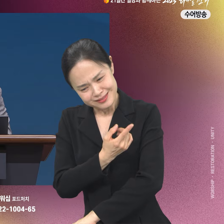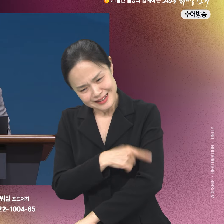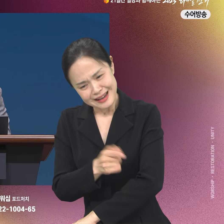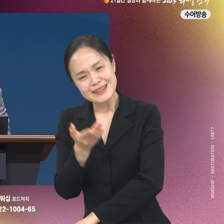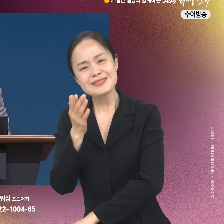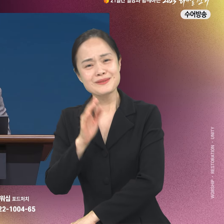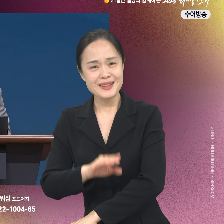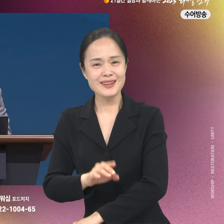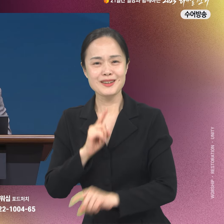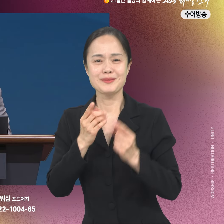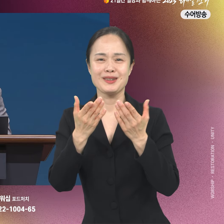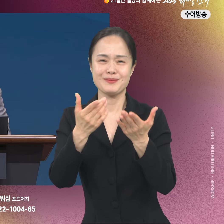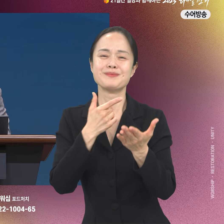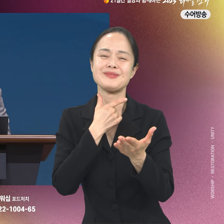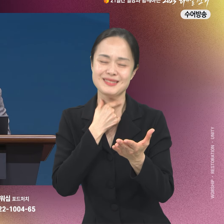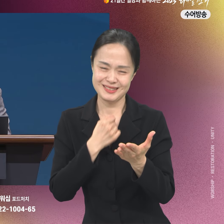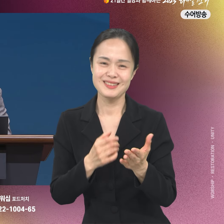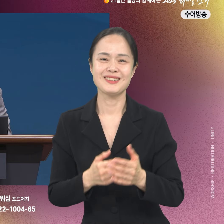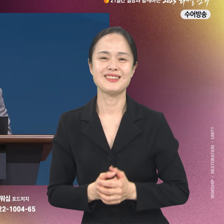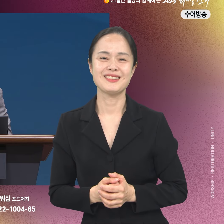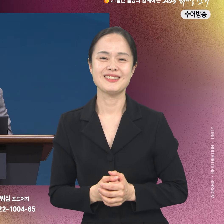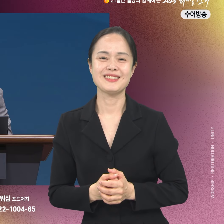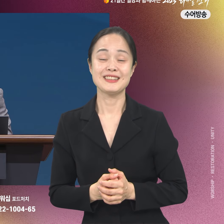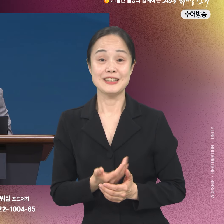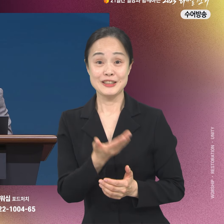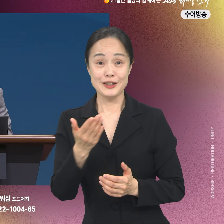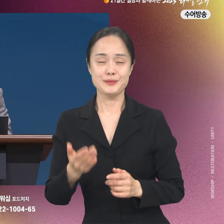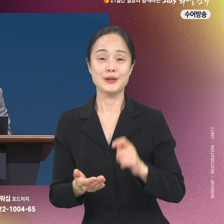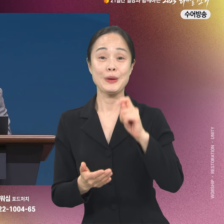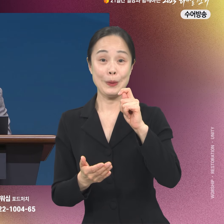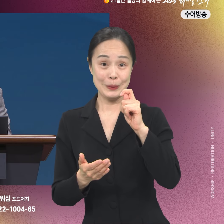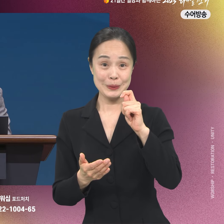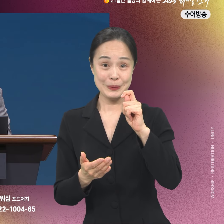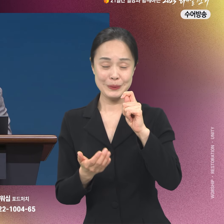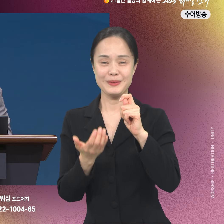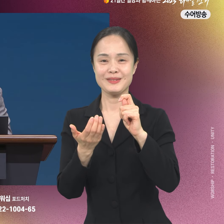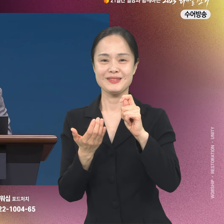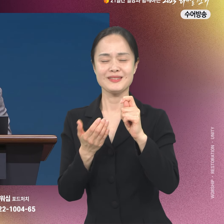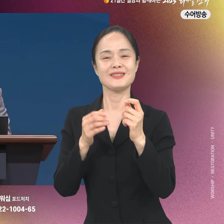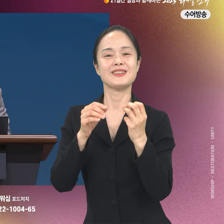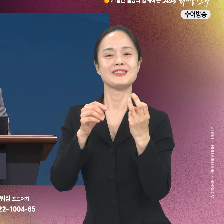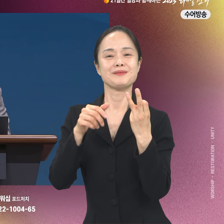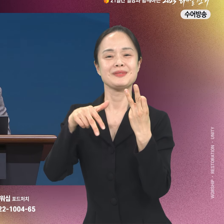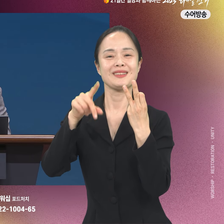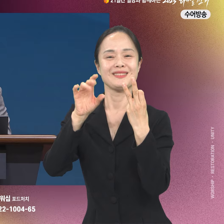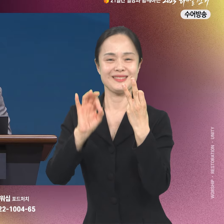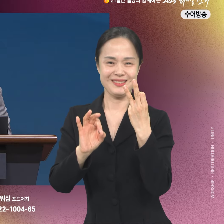저희 고린도 13장을 좀 더 많이 읽으셨으면 좋겠어요.